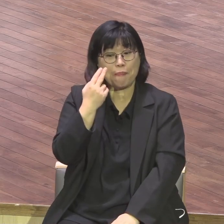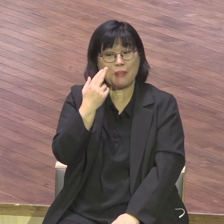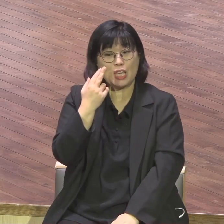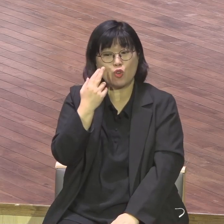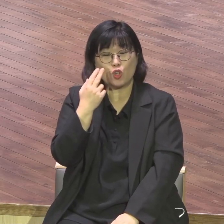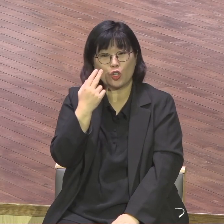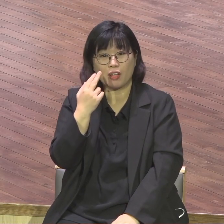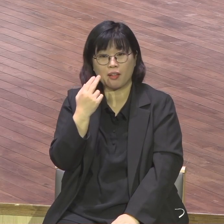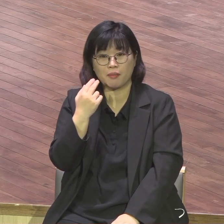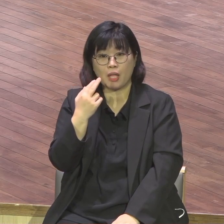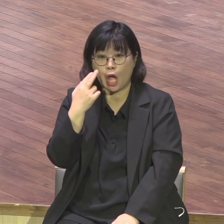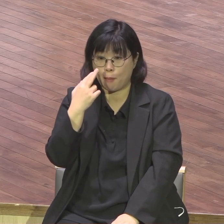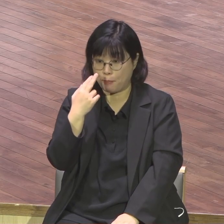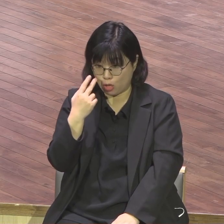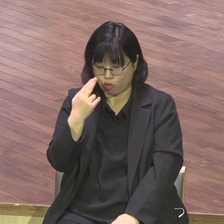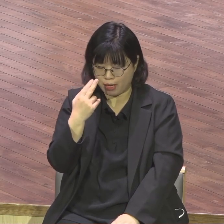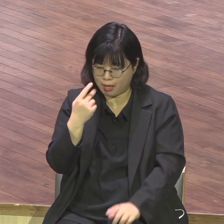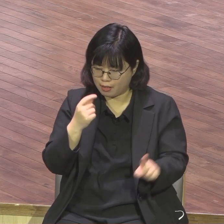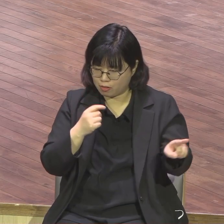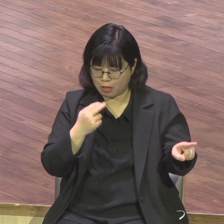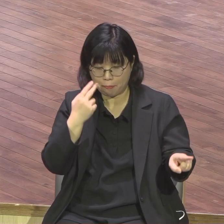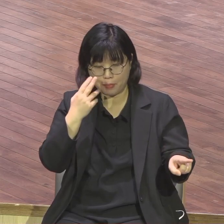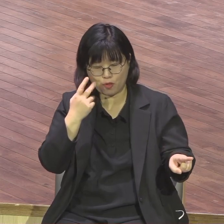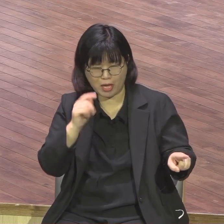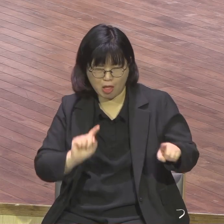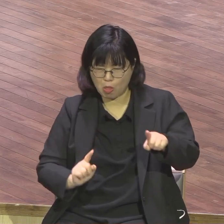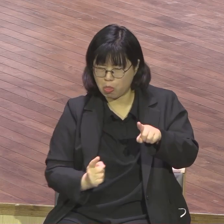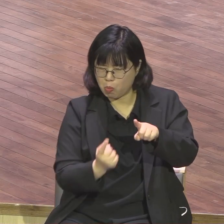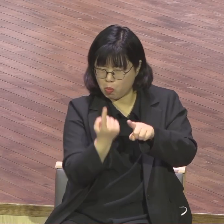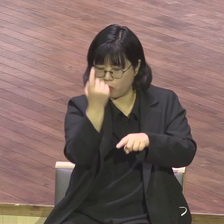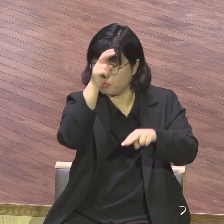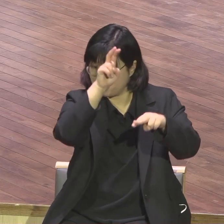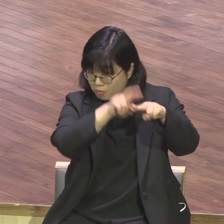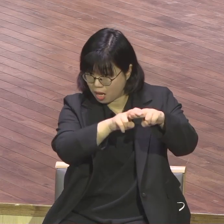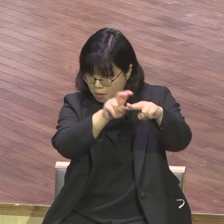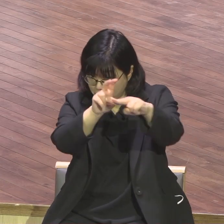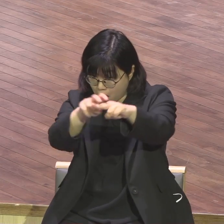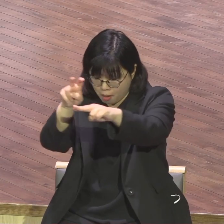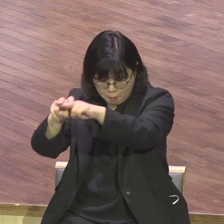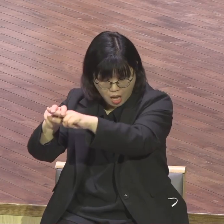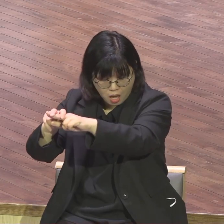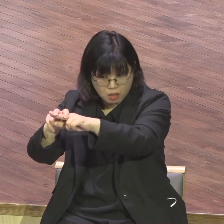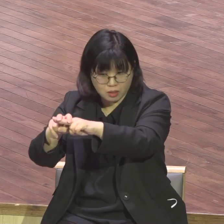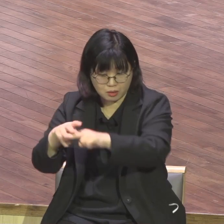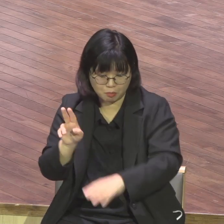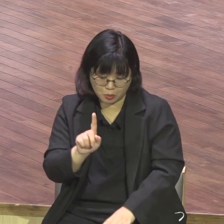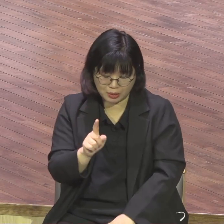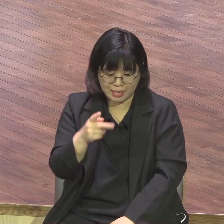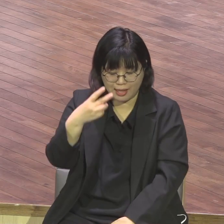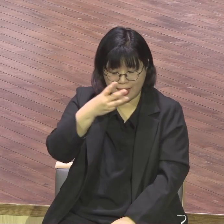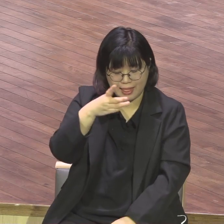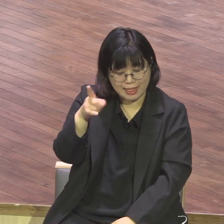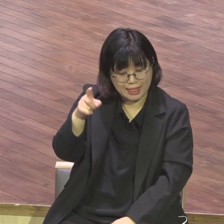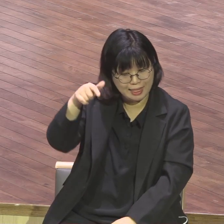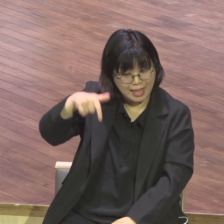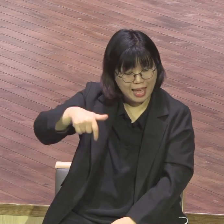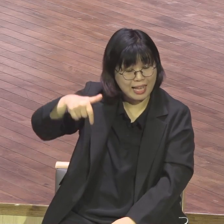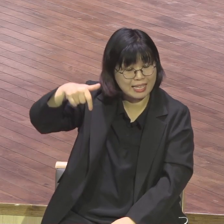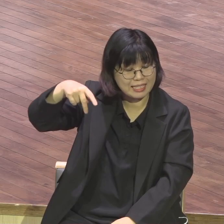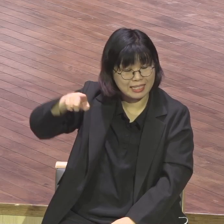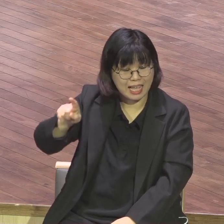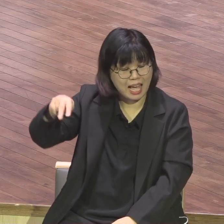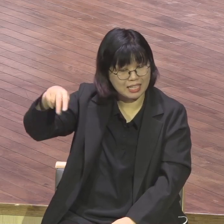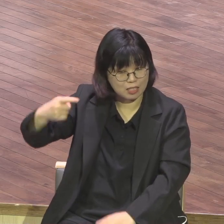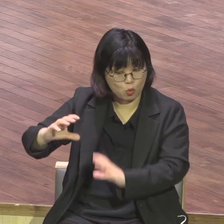근데 정명장로 이야기 들어보니까 미국에서 뭐 바이들 가서 주로 텍사스 쪽으로 많이 가는 모인데 가서 이야기가